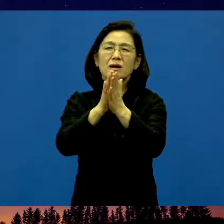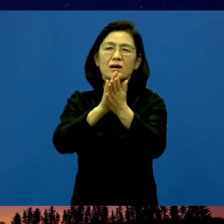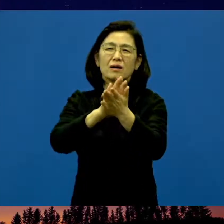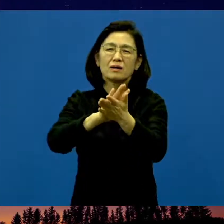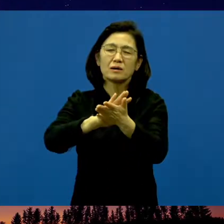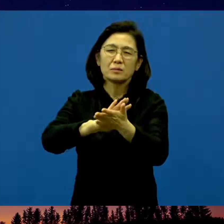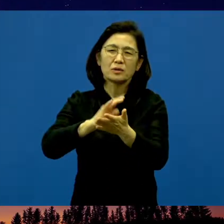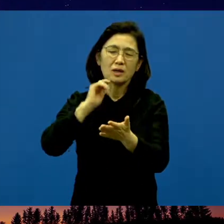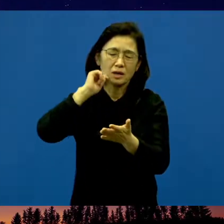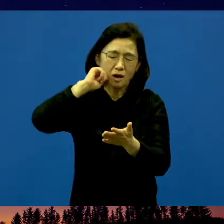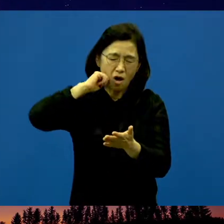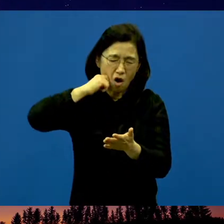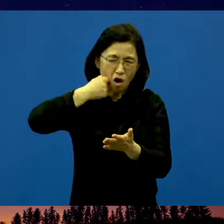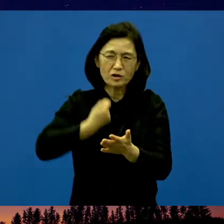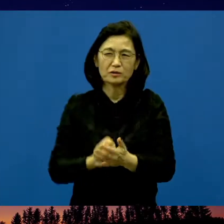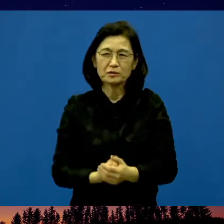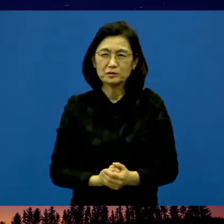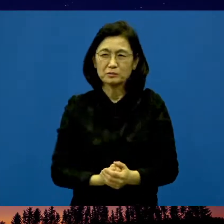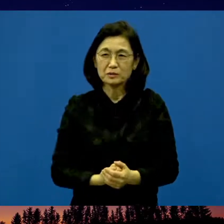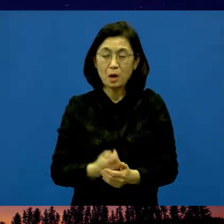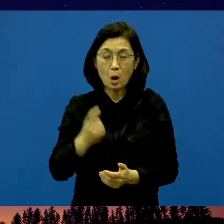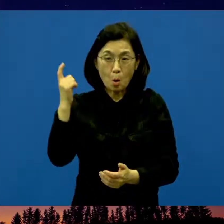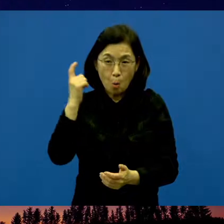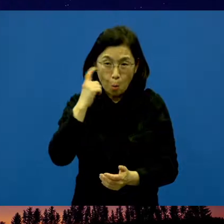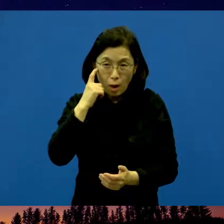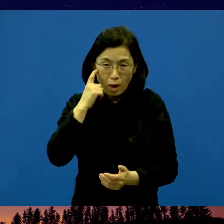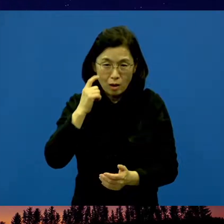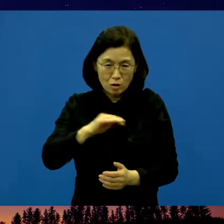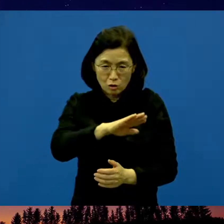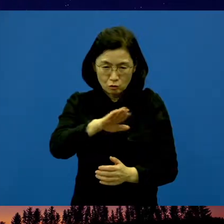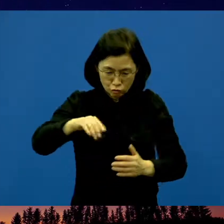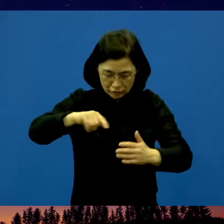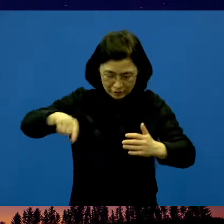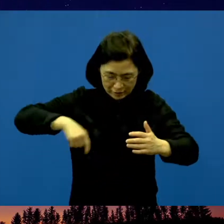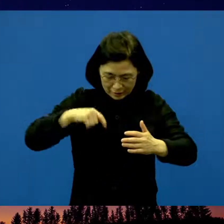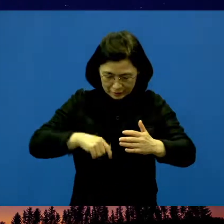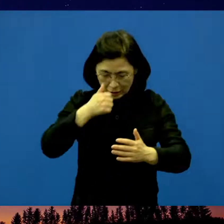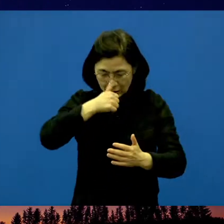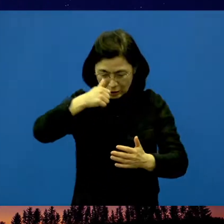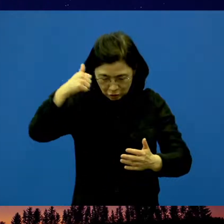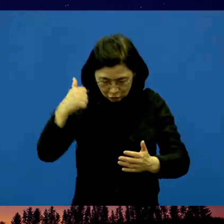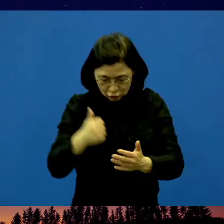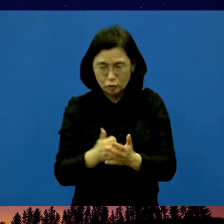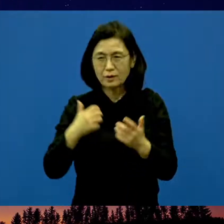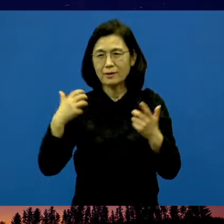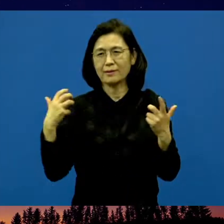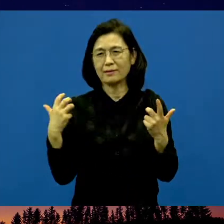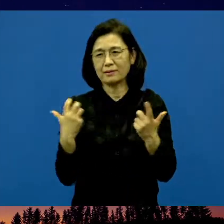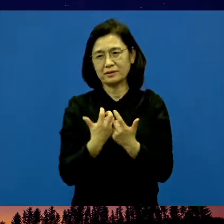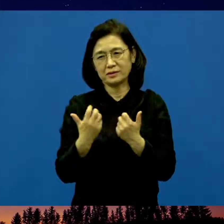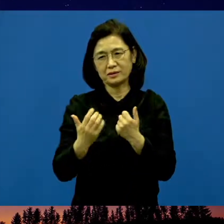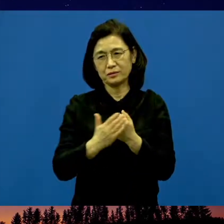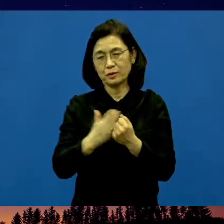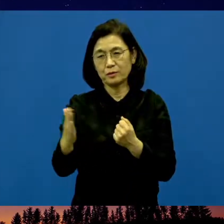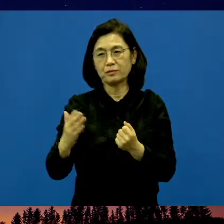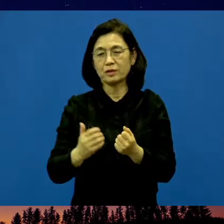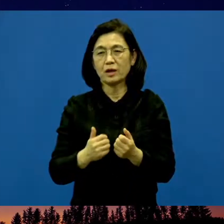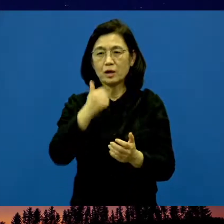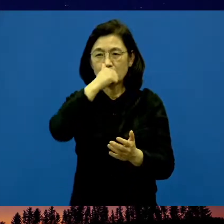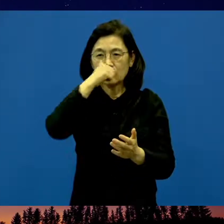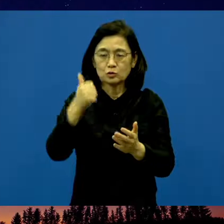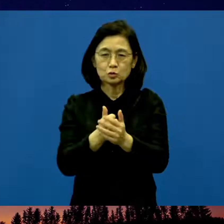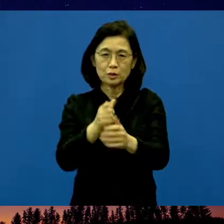그 말은 무엇을 의미하느냐 하면 우리 안에 죄성이 있기 때문에 그렇습니다. 이 죄성을